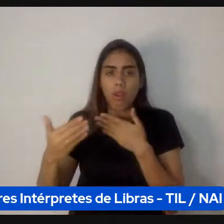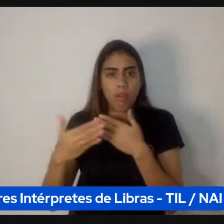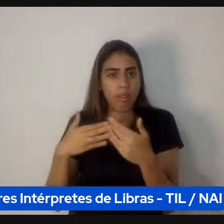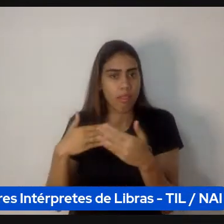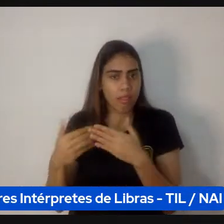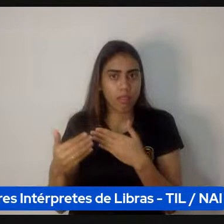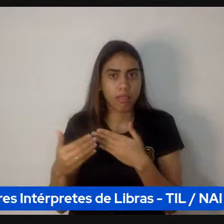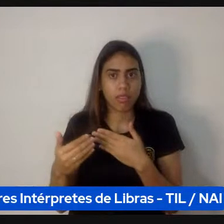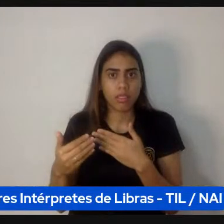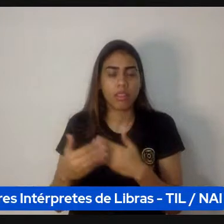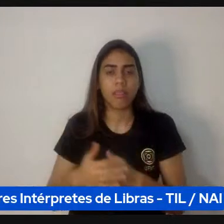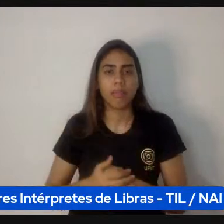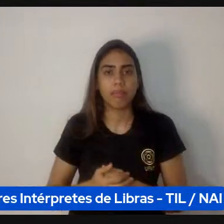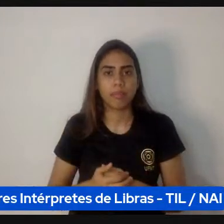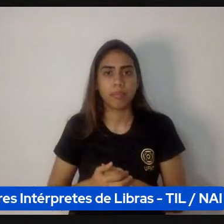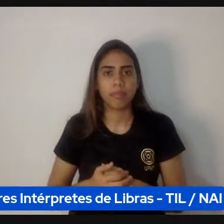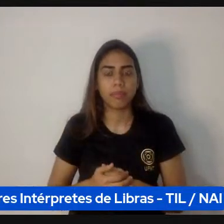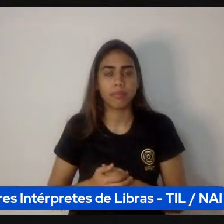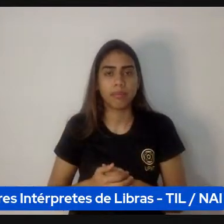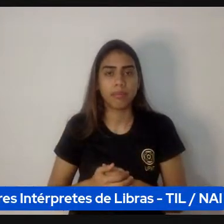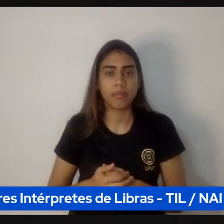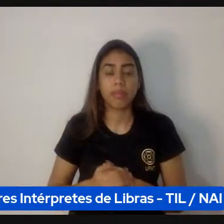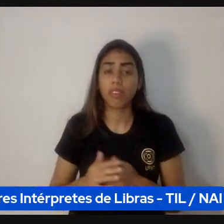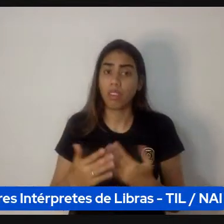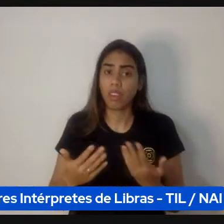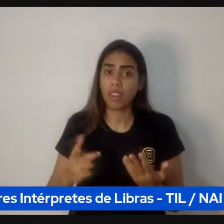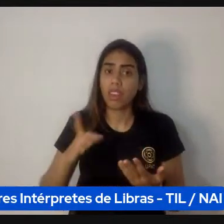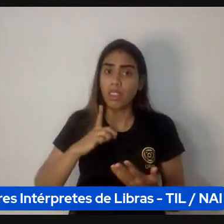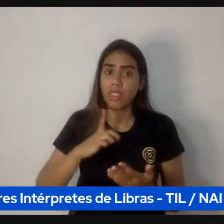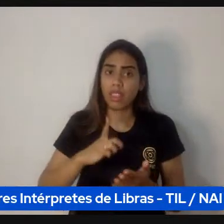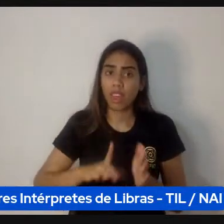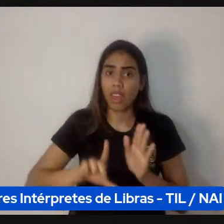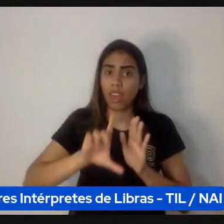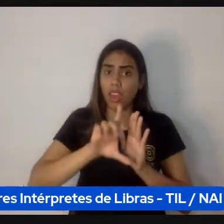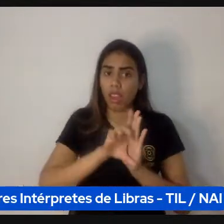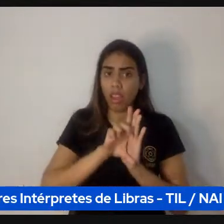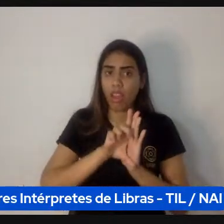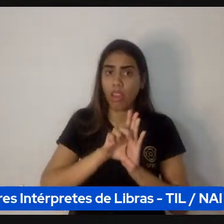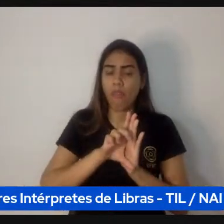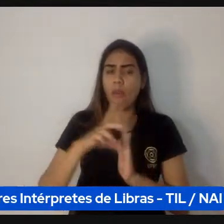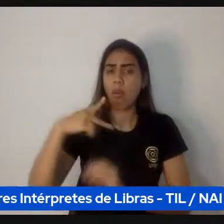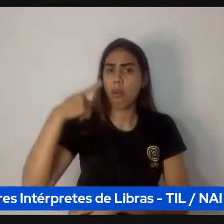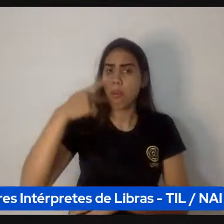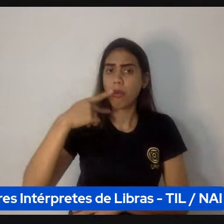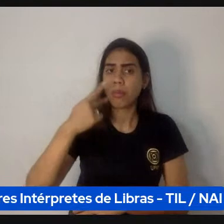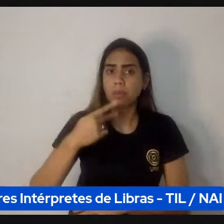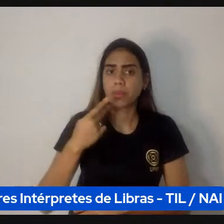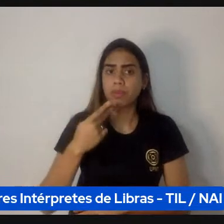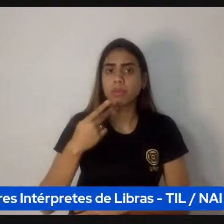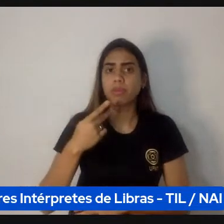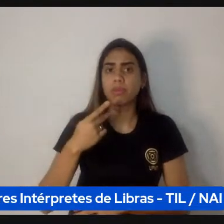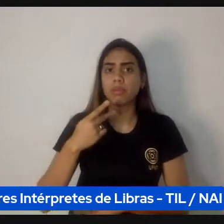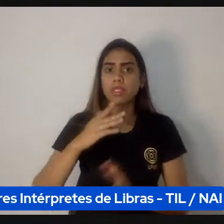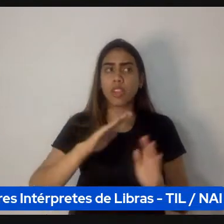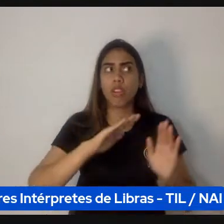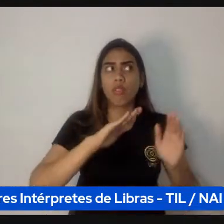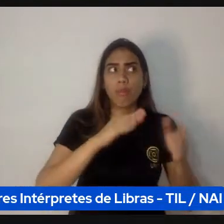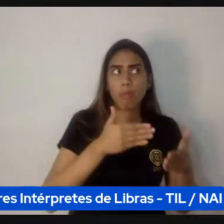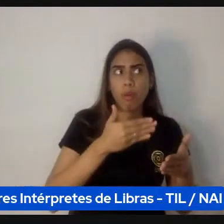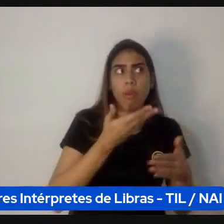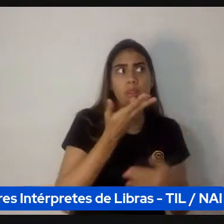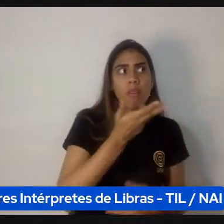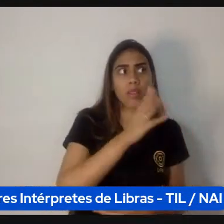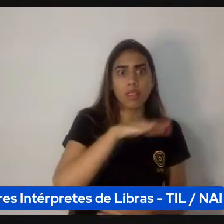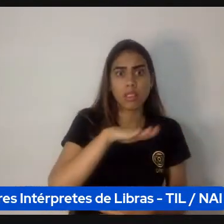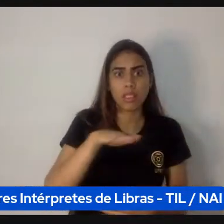adultos. Nesse percurso, tem alunos que, por diferentes motivos, têm necessidades específicas.